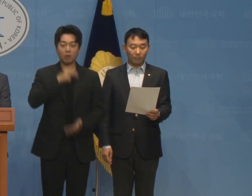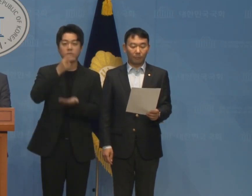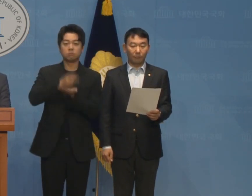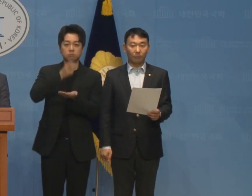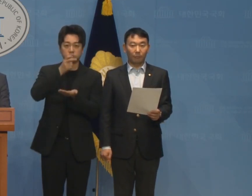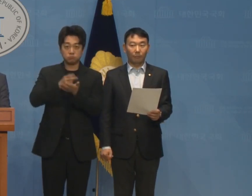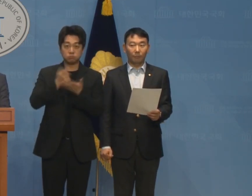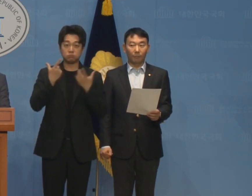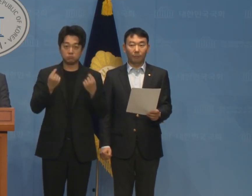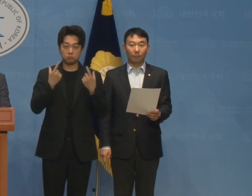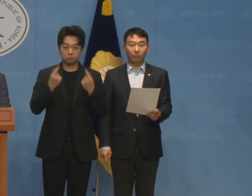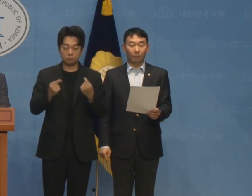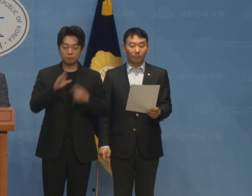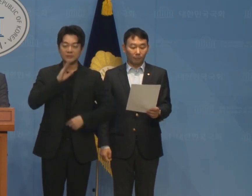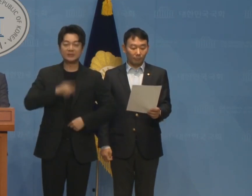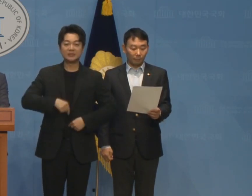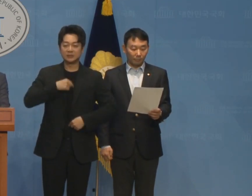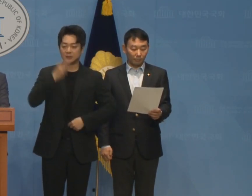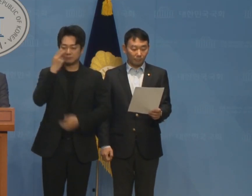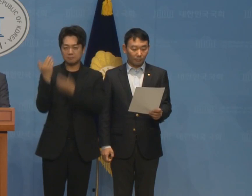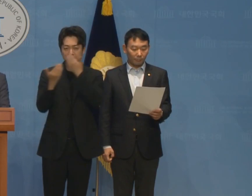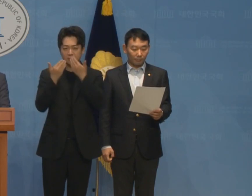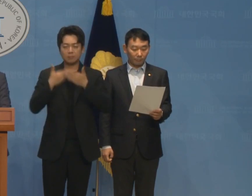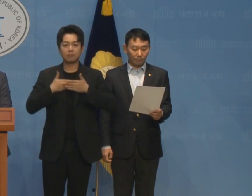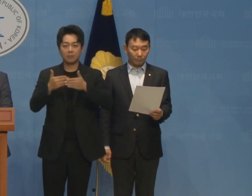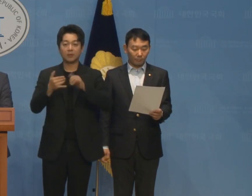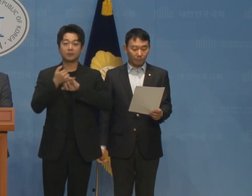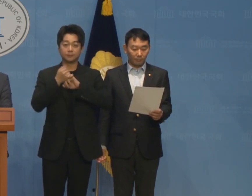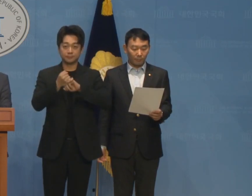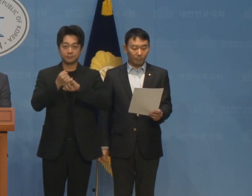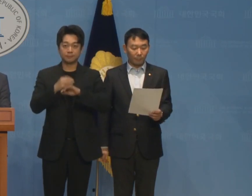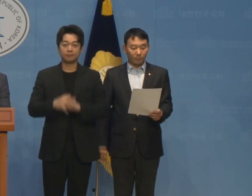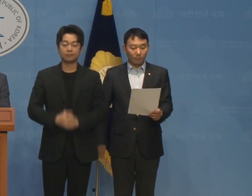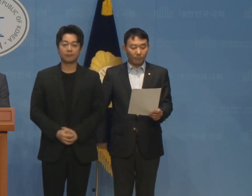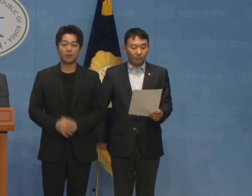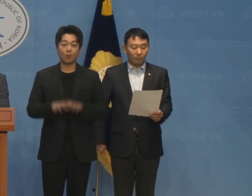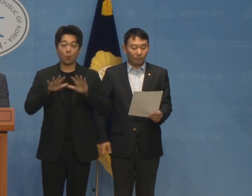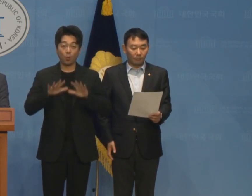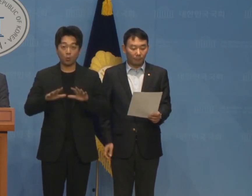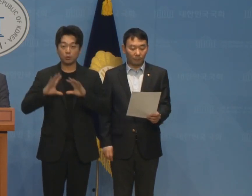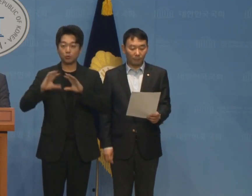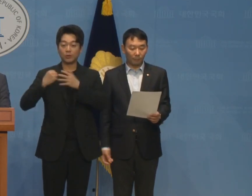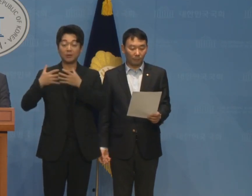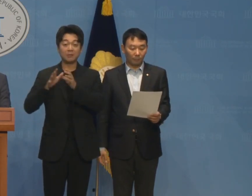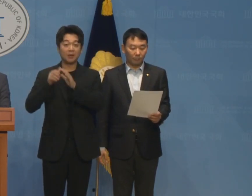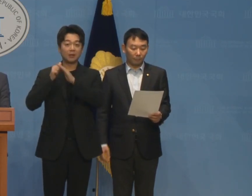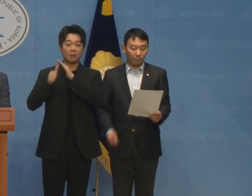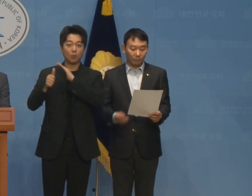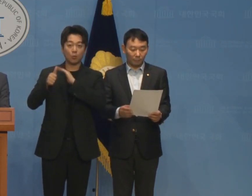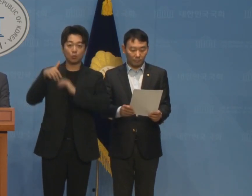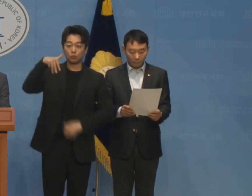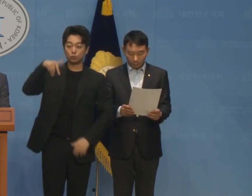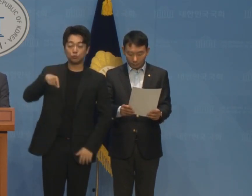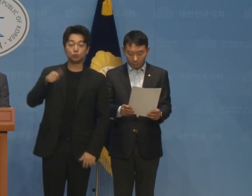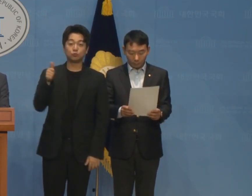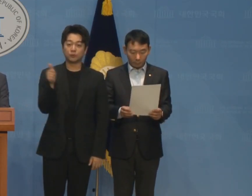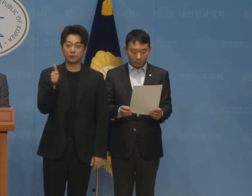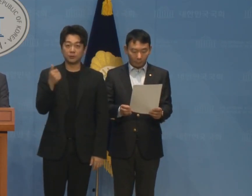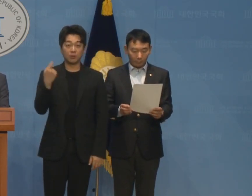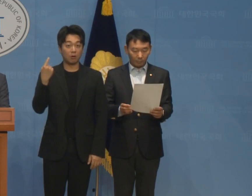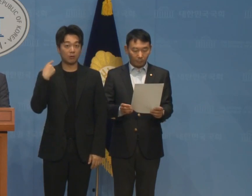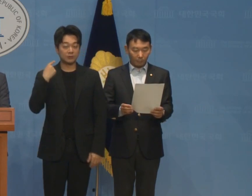진실을 밝혀나갈 것입니다. 오늘 국민의힘 추경호 원내대표는 어제